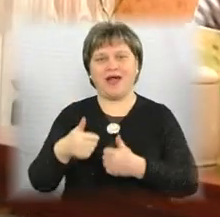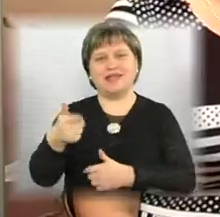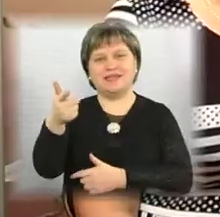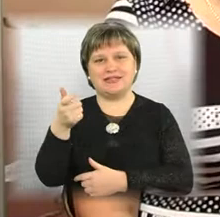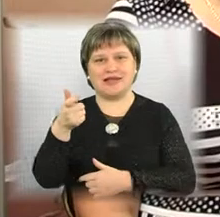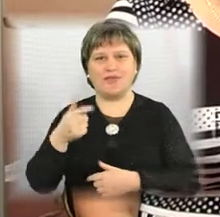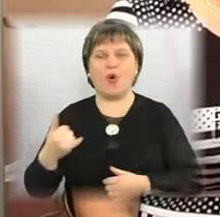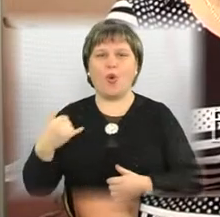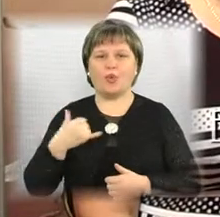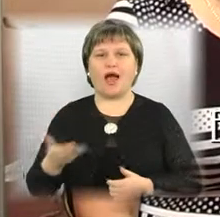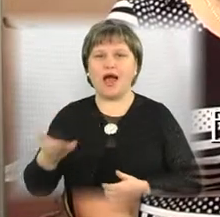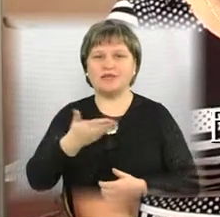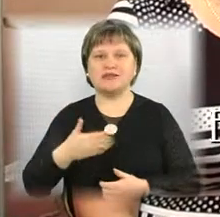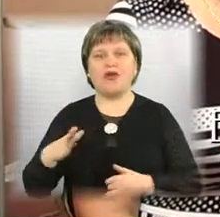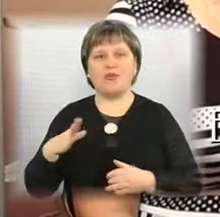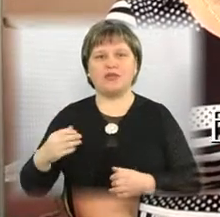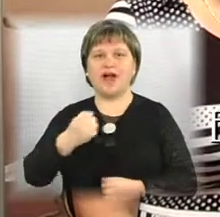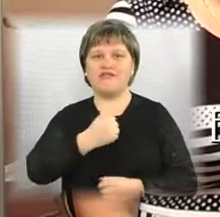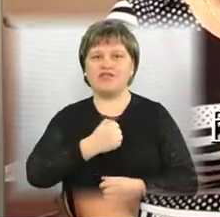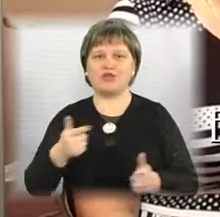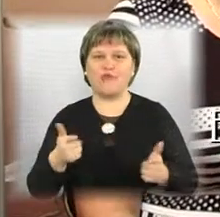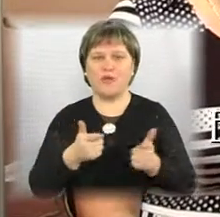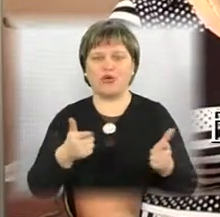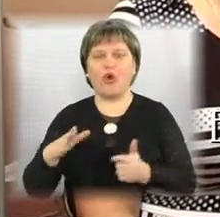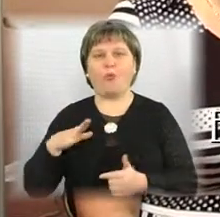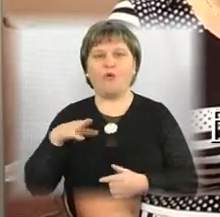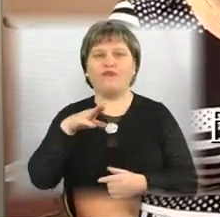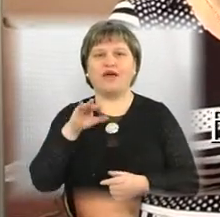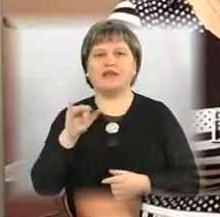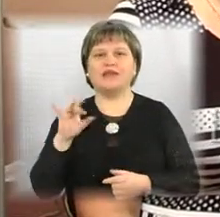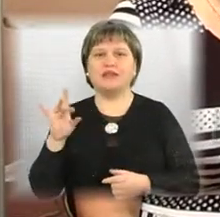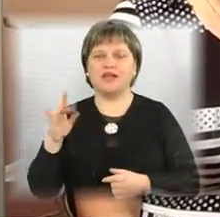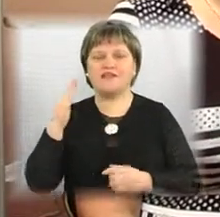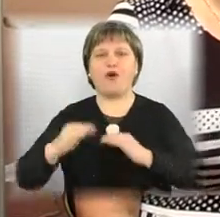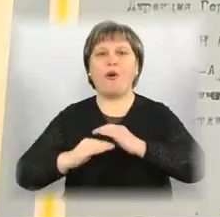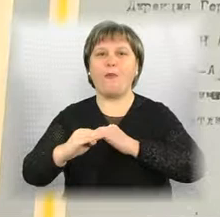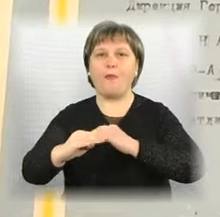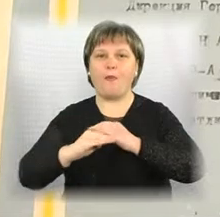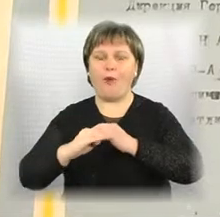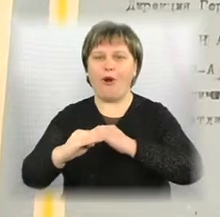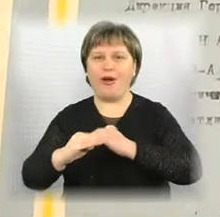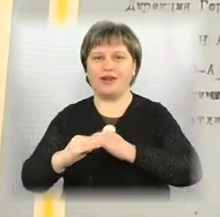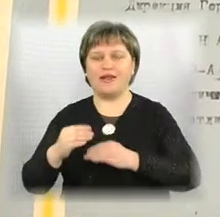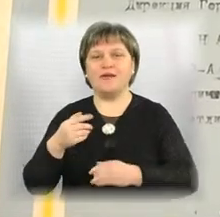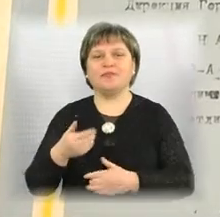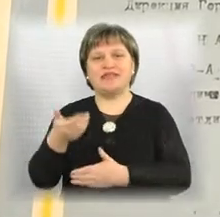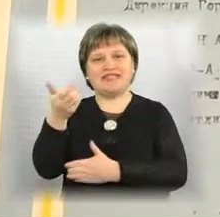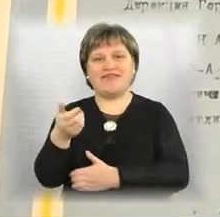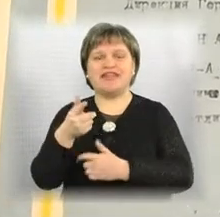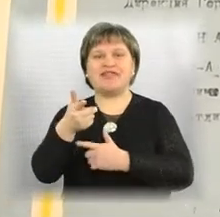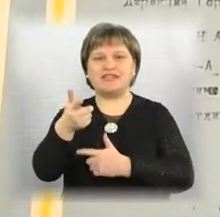У нас була військова підготовка, і був там тир в полі, правда, викопаний, ну, з гвинтівки стріляли. Передалось, може,